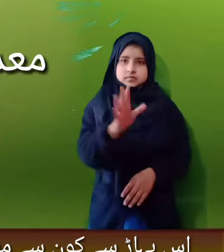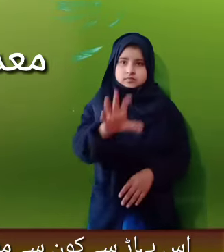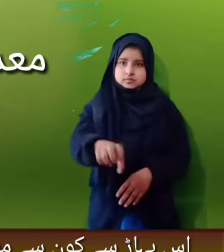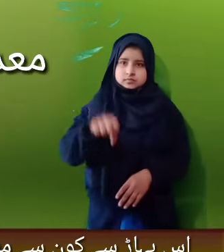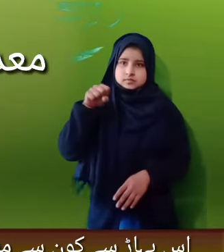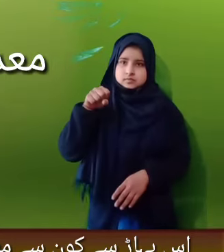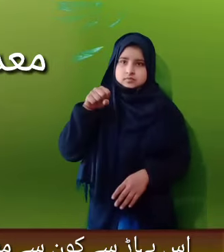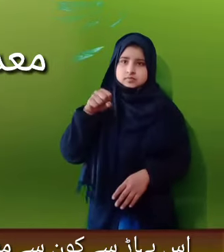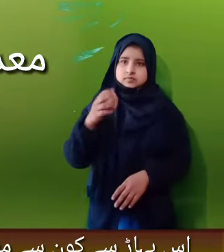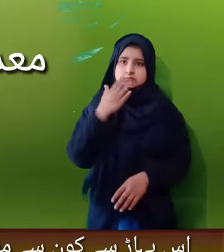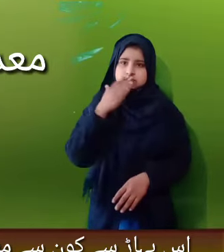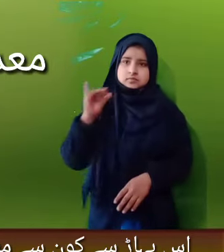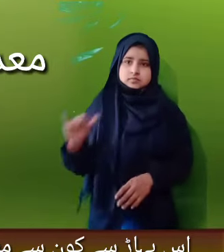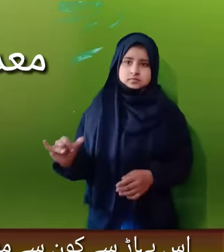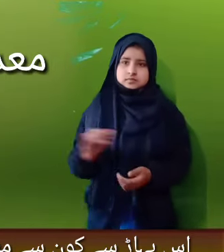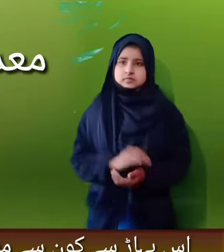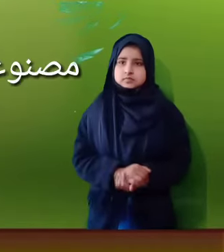निकलते हैं?